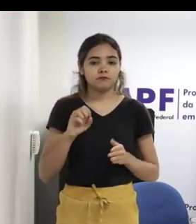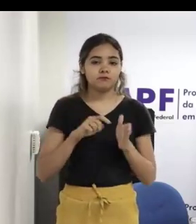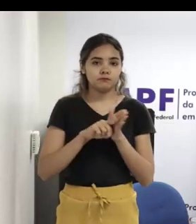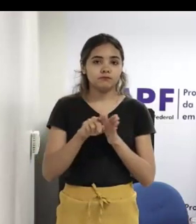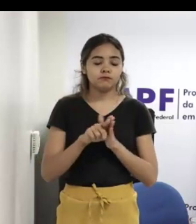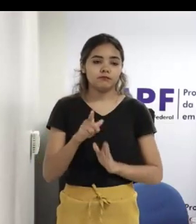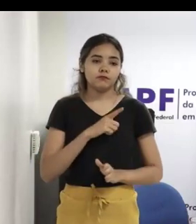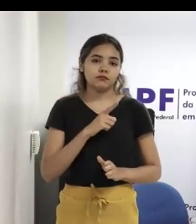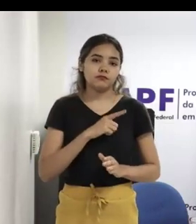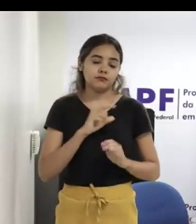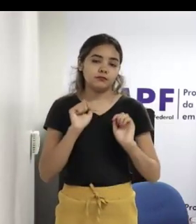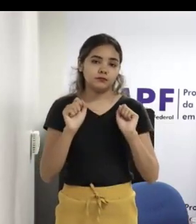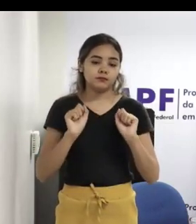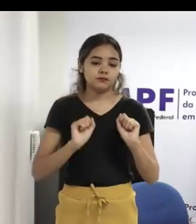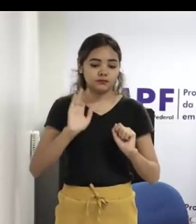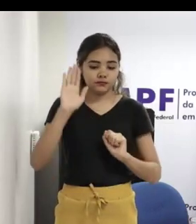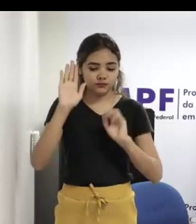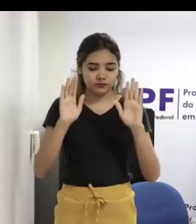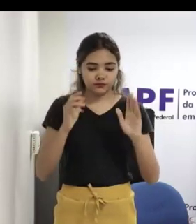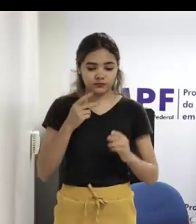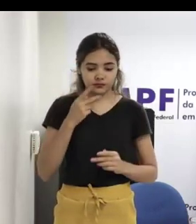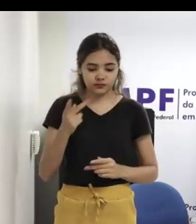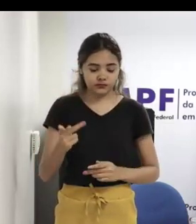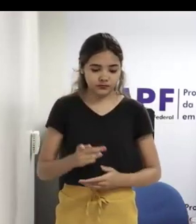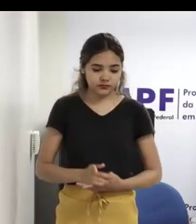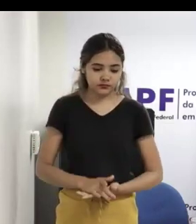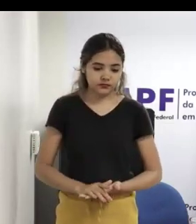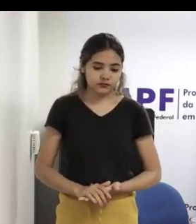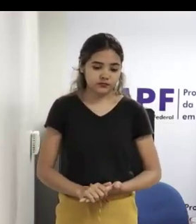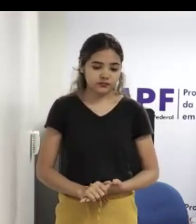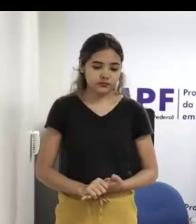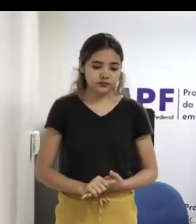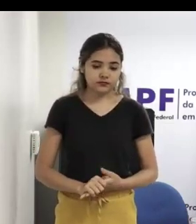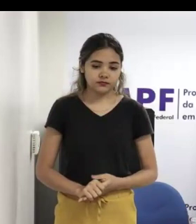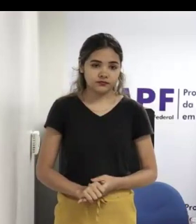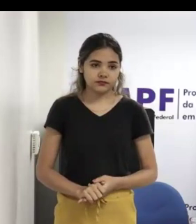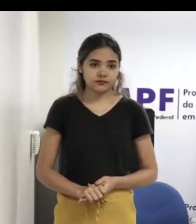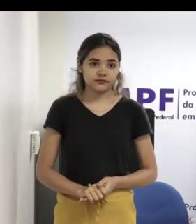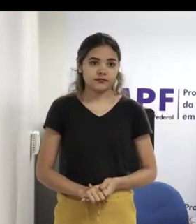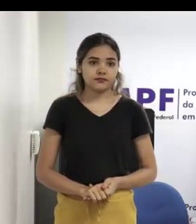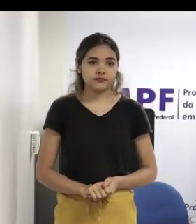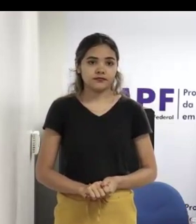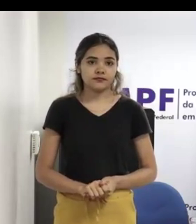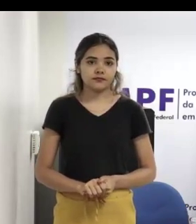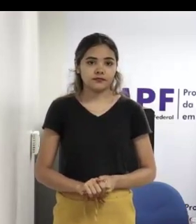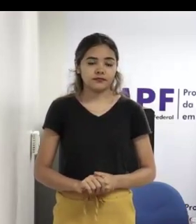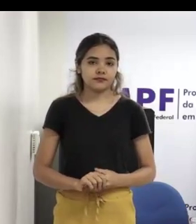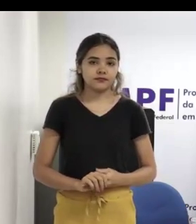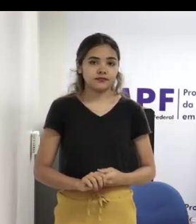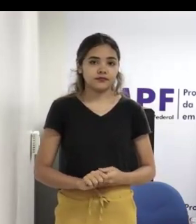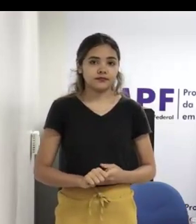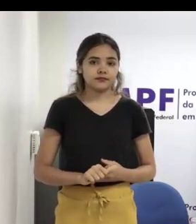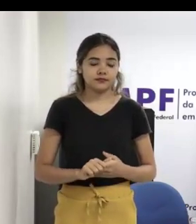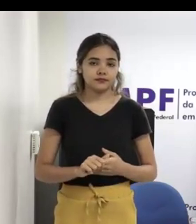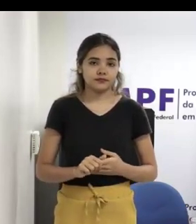entender que seja necessário Eh escrever a pergunta seja um pouco mais inida mas que puder contribuir com a gente também